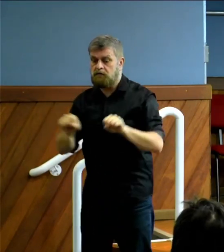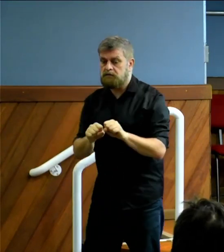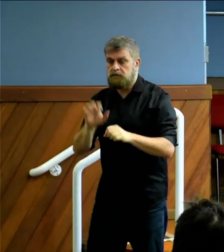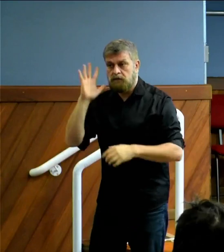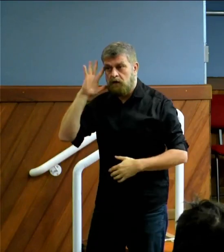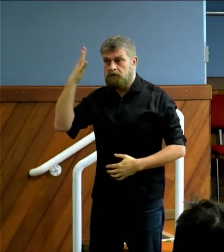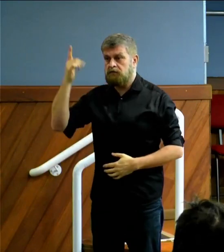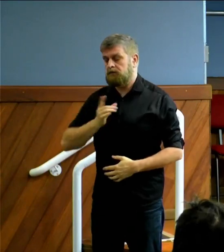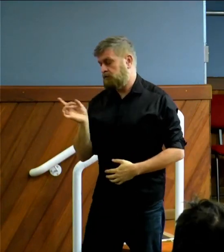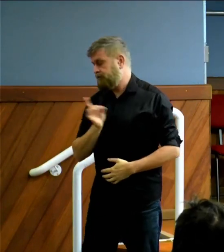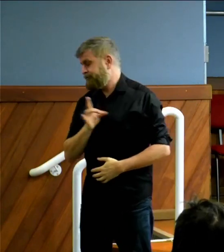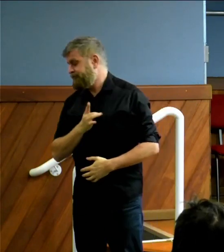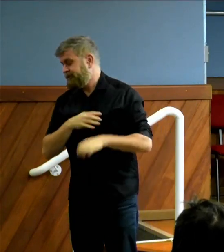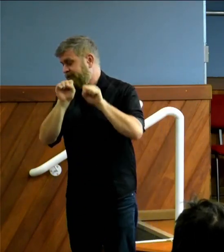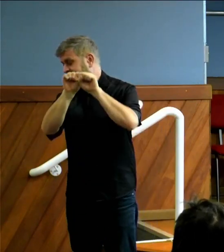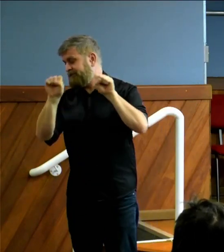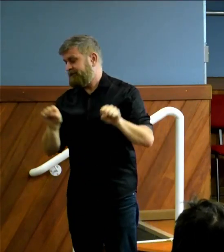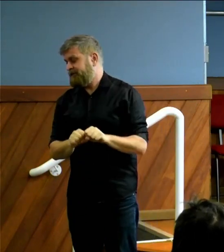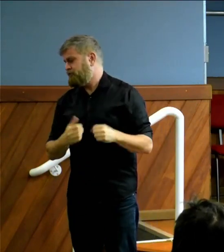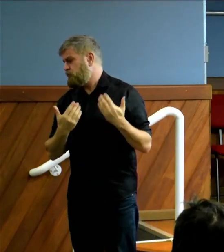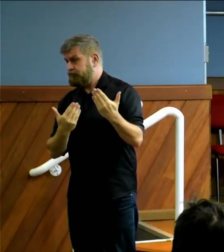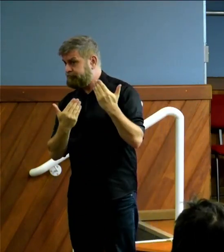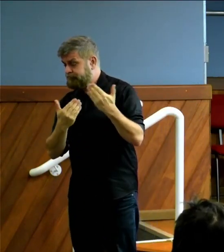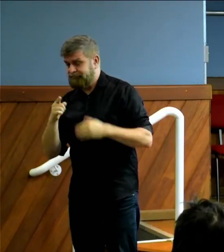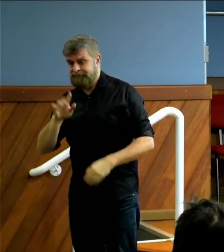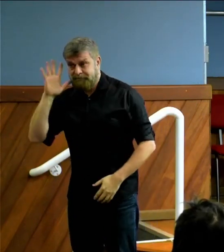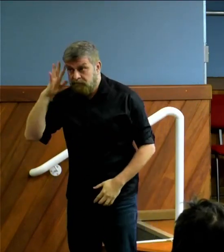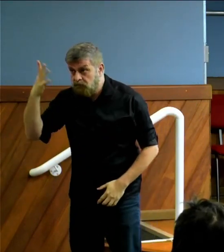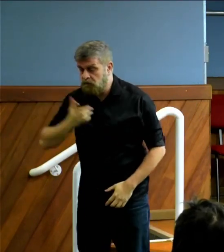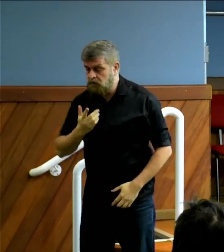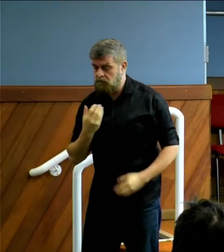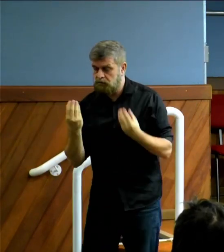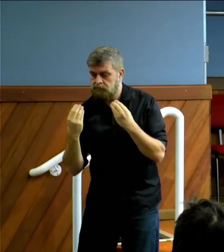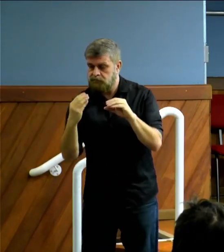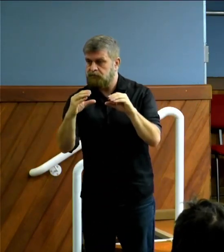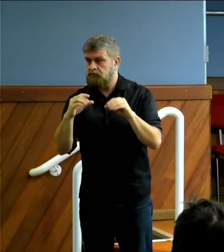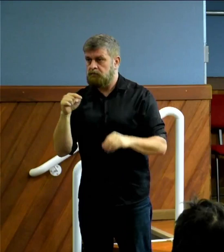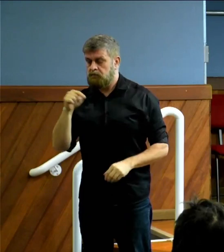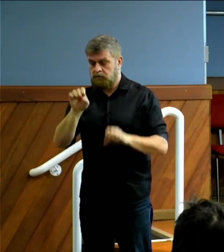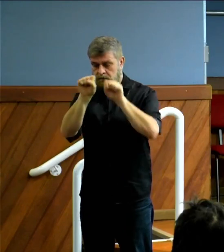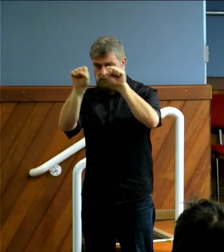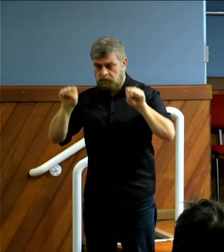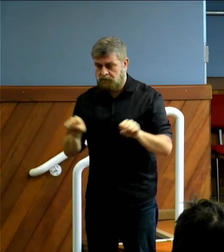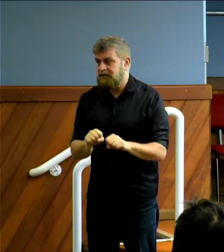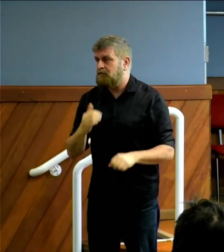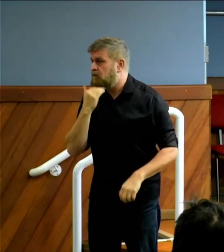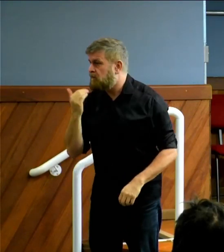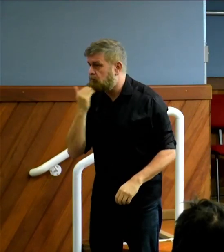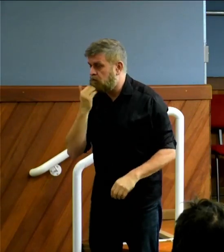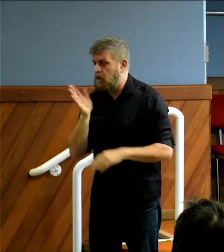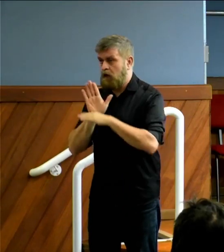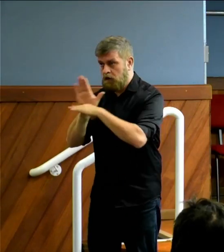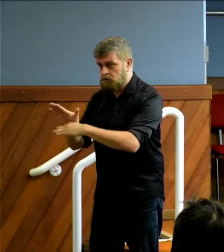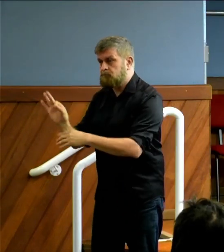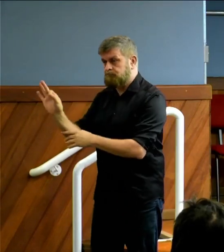Ah, eu tenho tanto medo quando o sistema resolve, que não resolve, porque não basta você botar um ponto de acesso. O ponto de acesso não dá conta. Ajuda